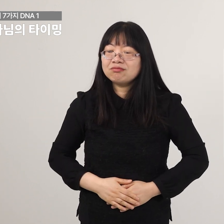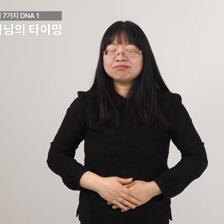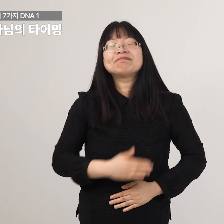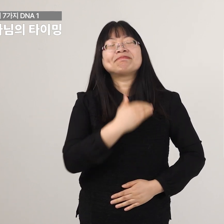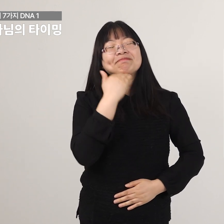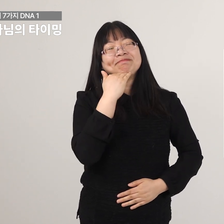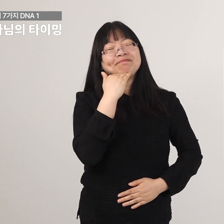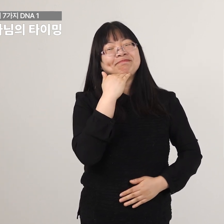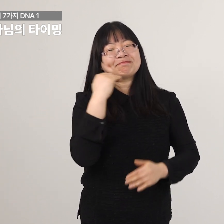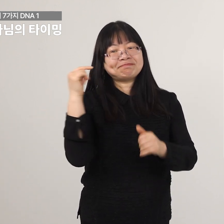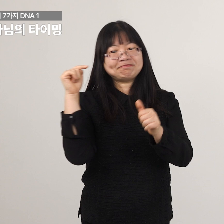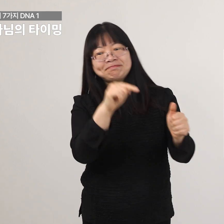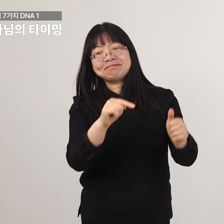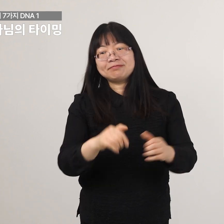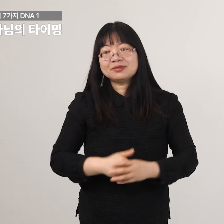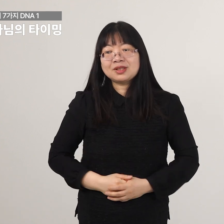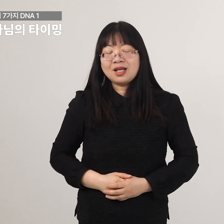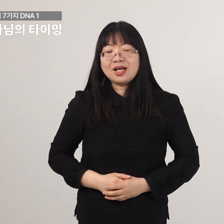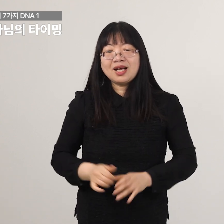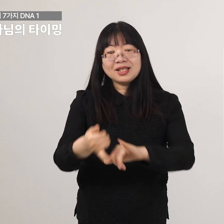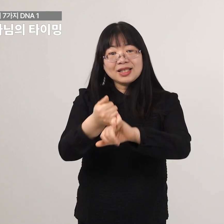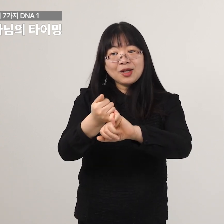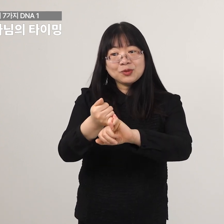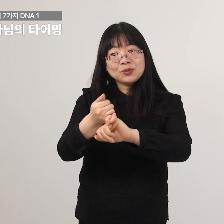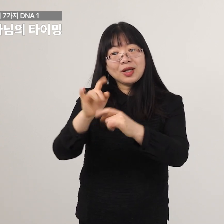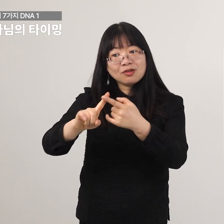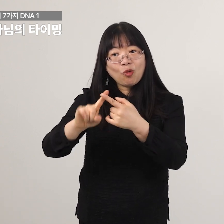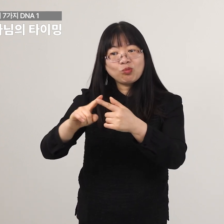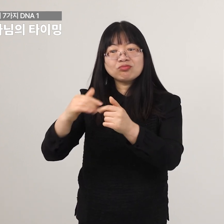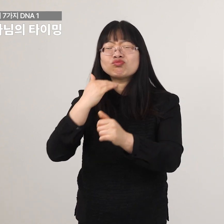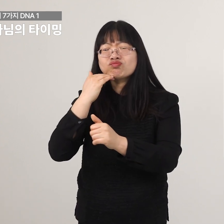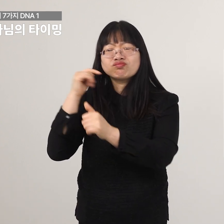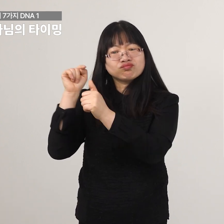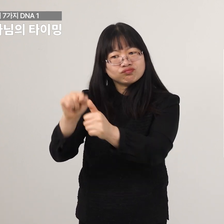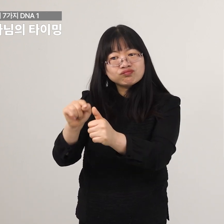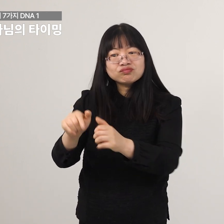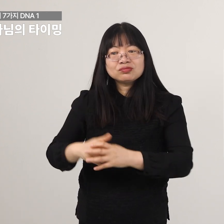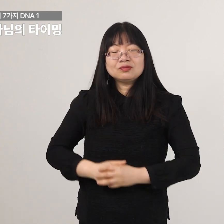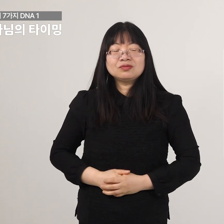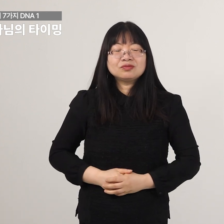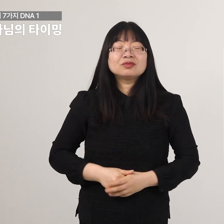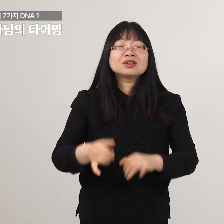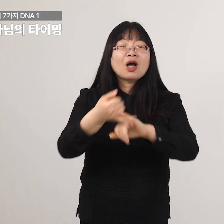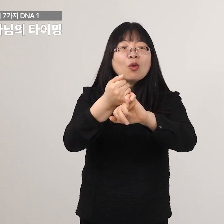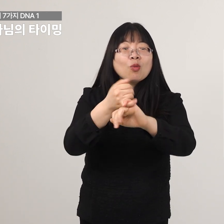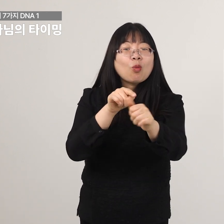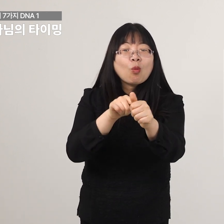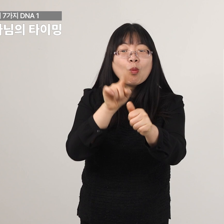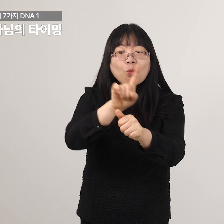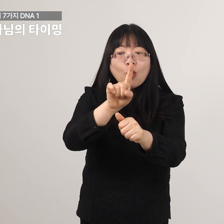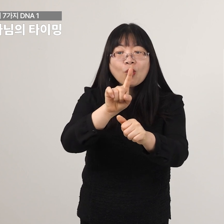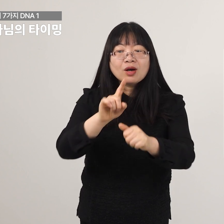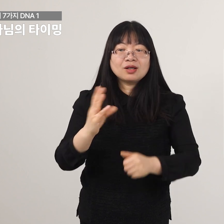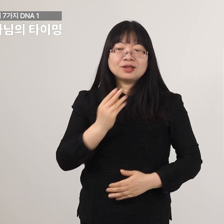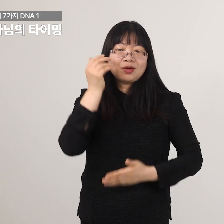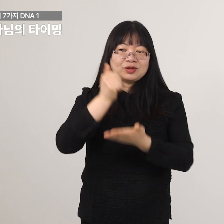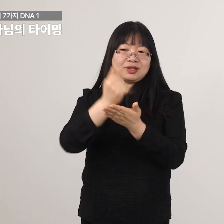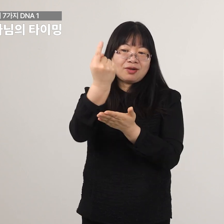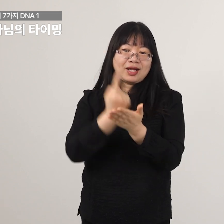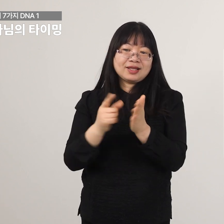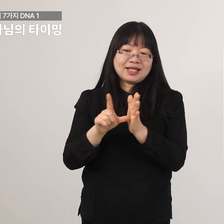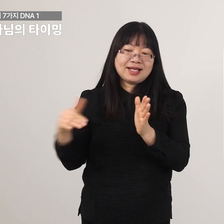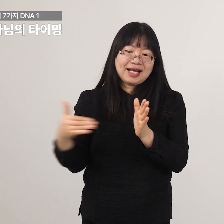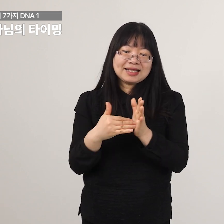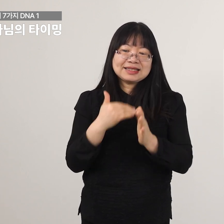기다리라 그래요. 약속한 것을 기다리라. 근데 그 약속한 게 뭐냐면 성령님이 임할